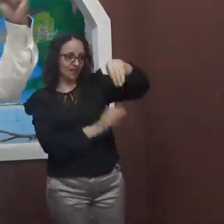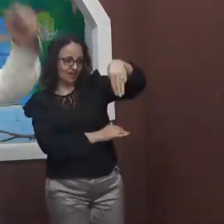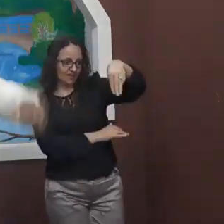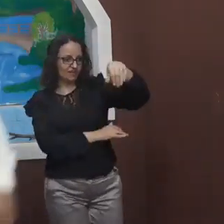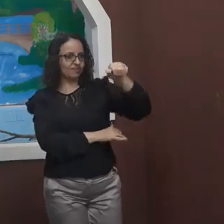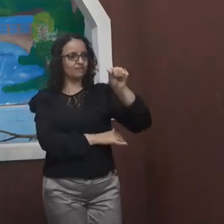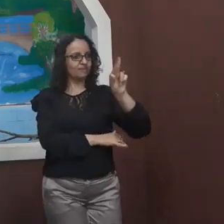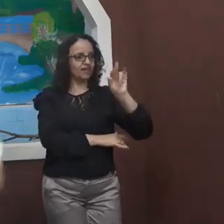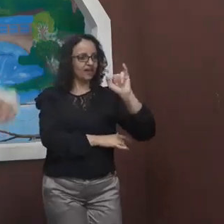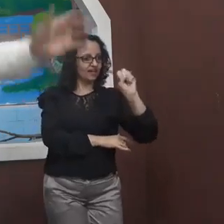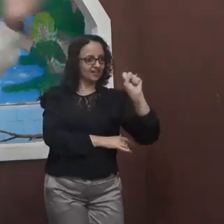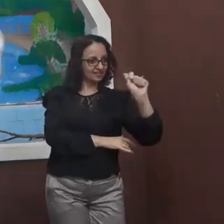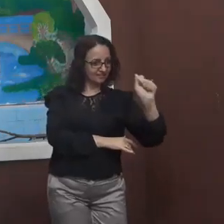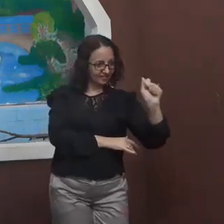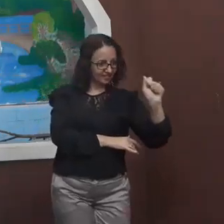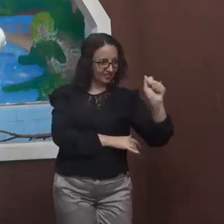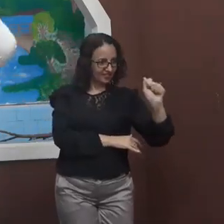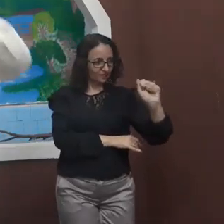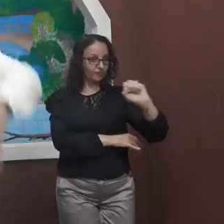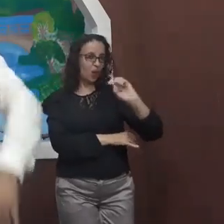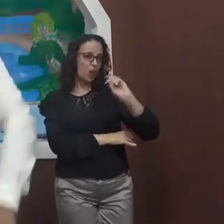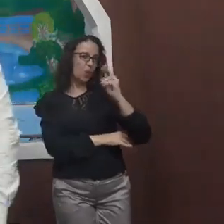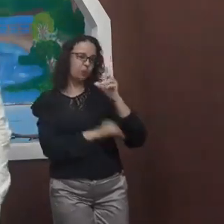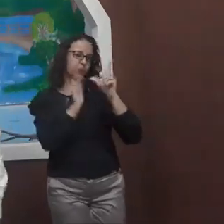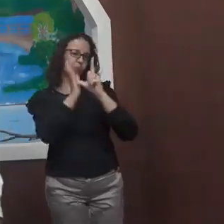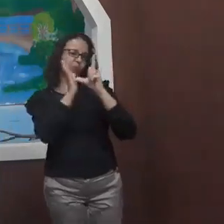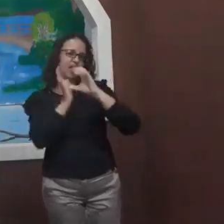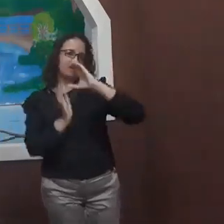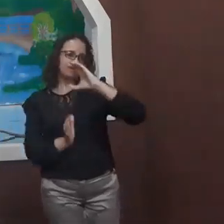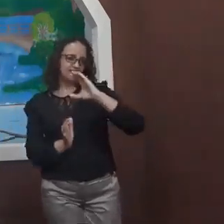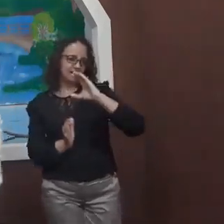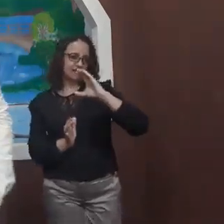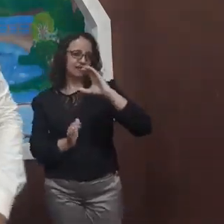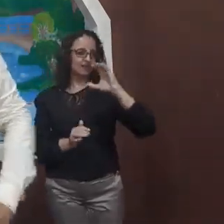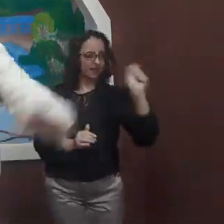C&A. Eu tomava esse negócio da C&A, né?